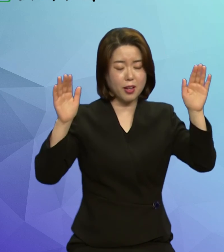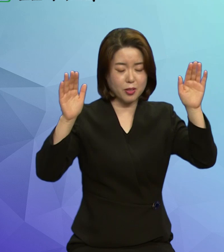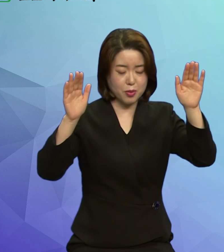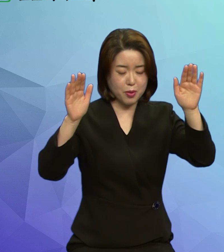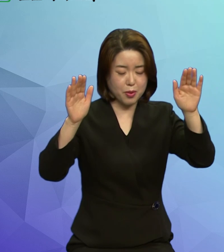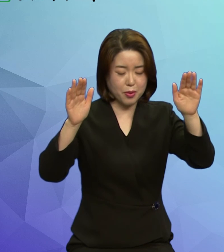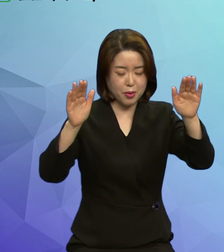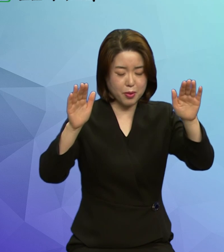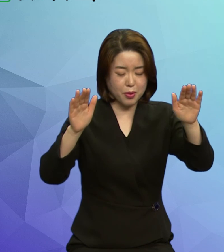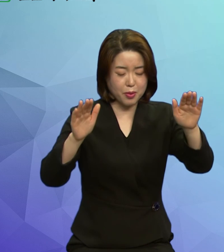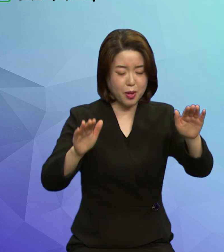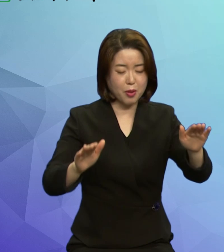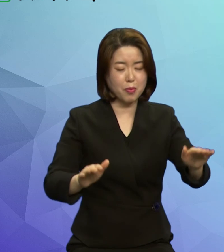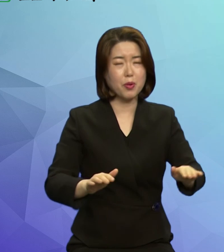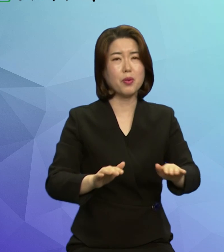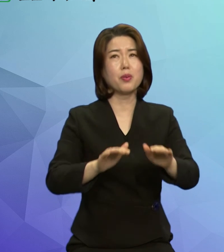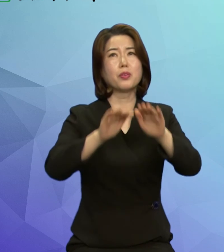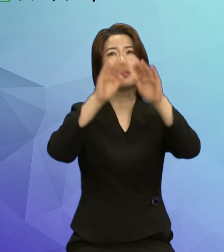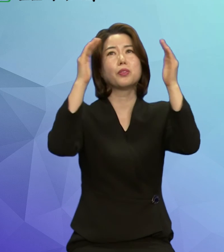절하고